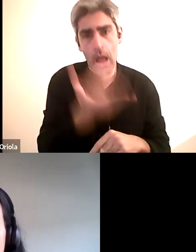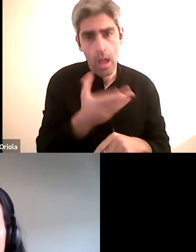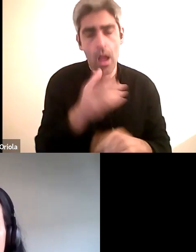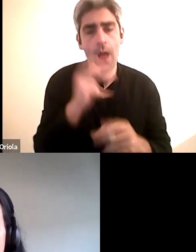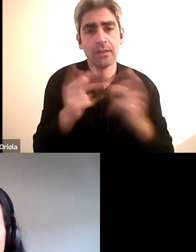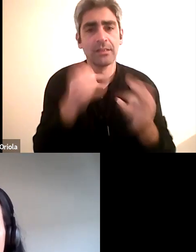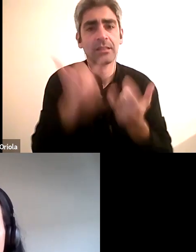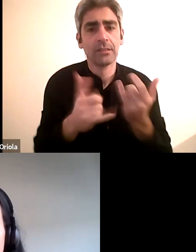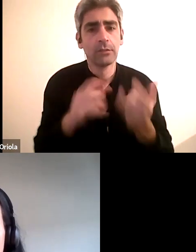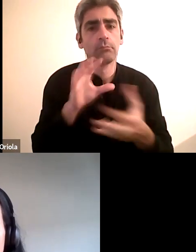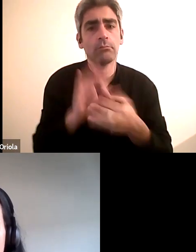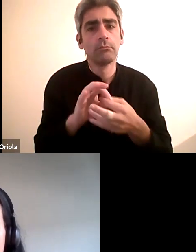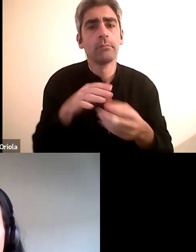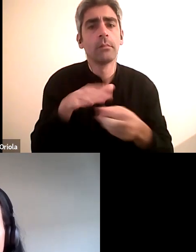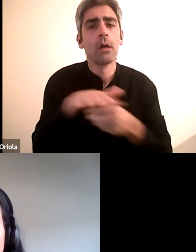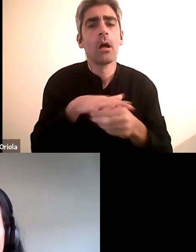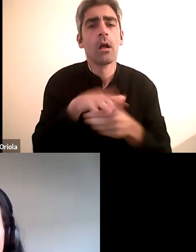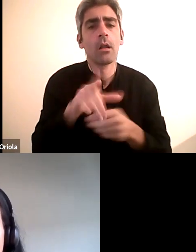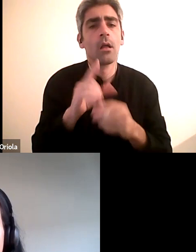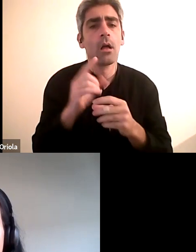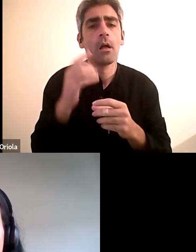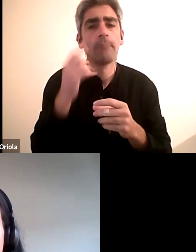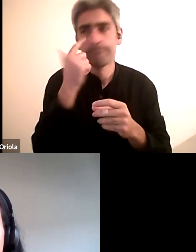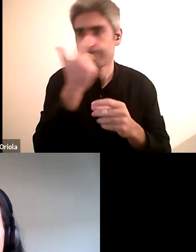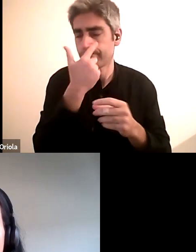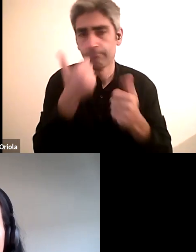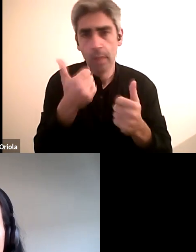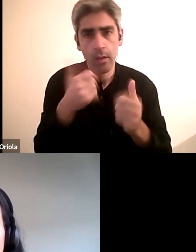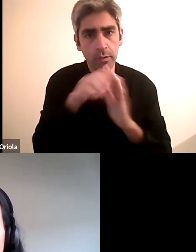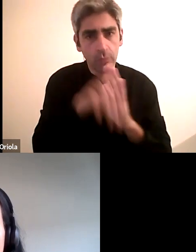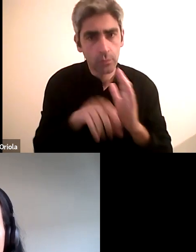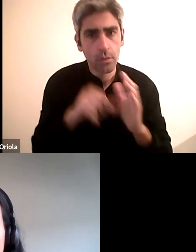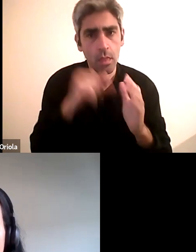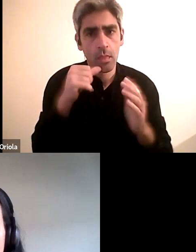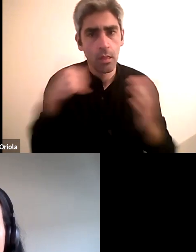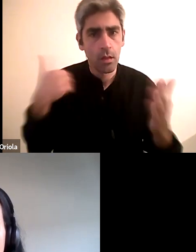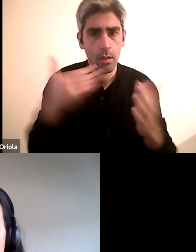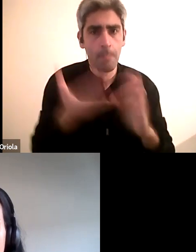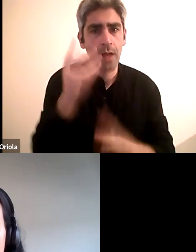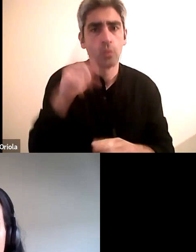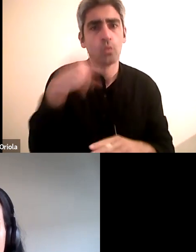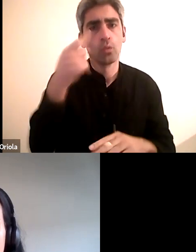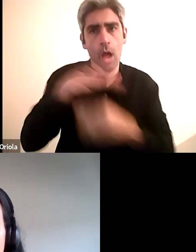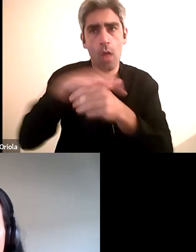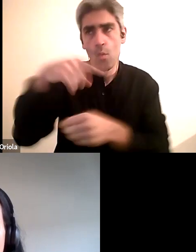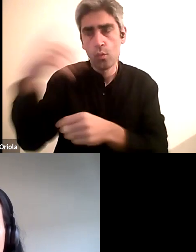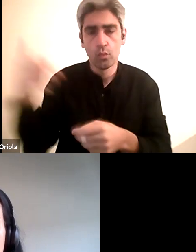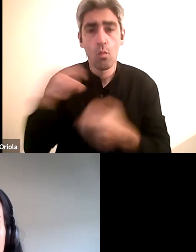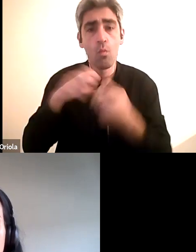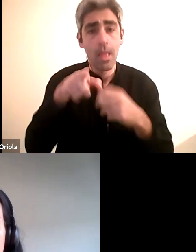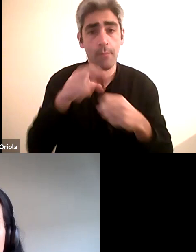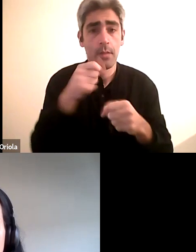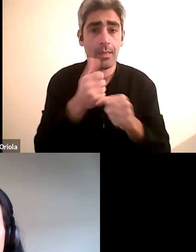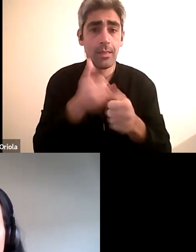riscos em matéria de acuidade visual seja mais frequente do que nos outros. O grande problema do